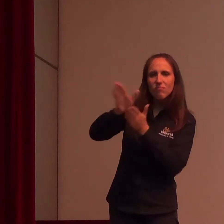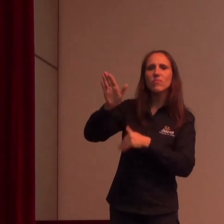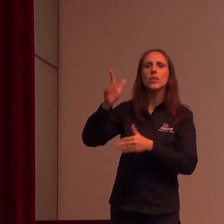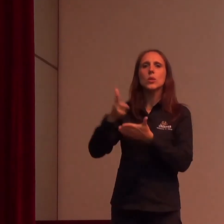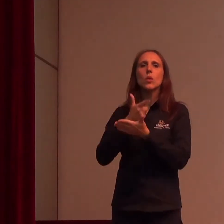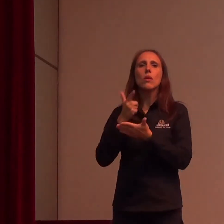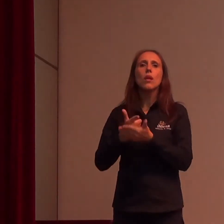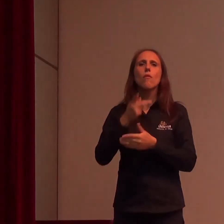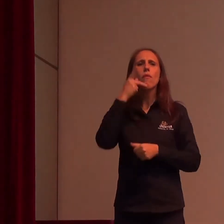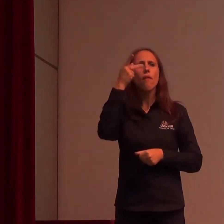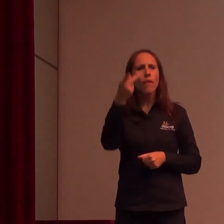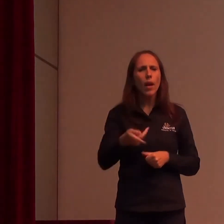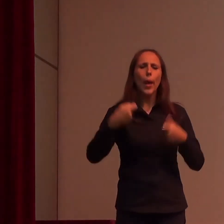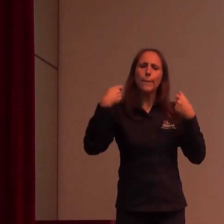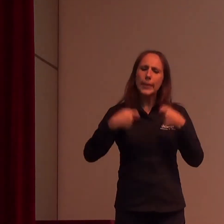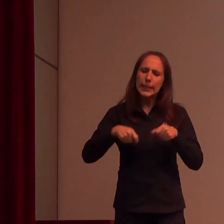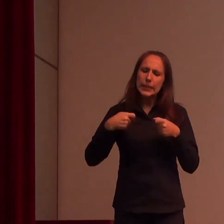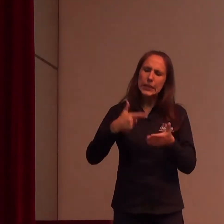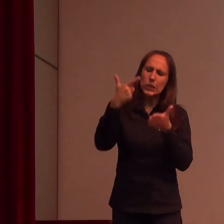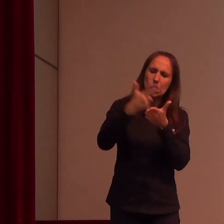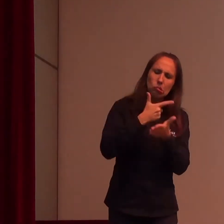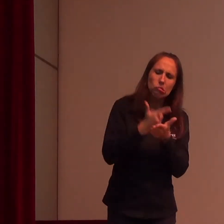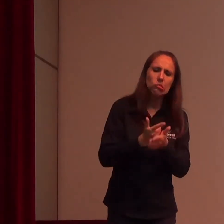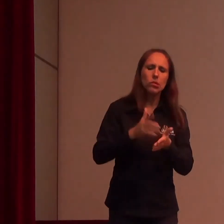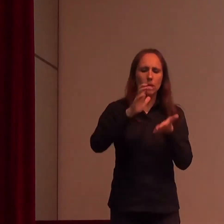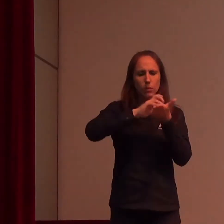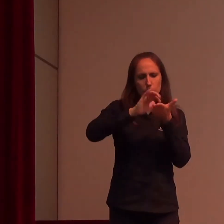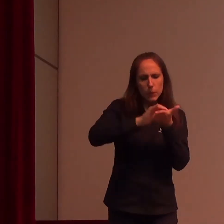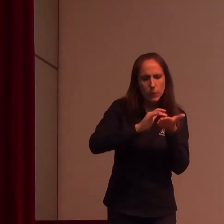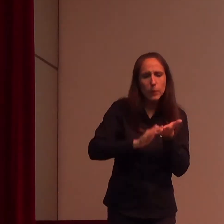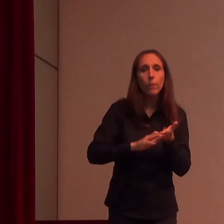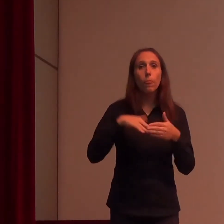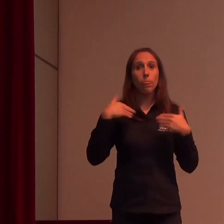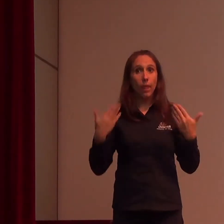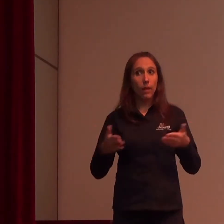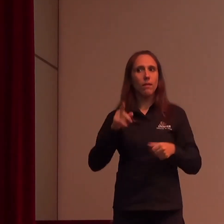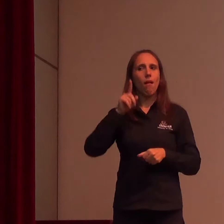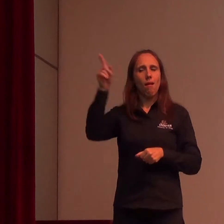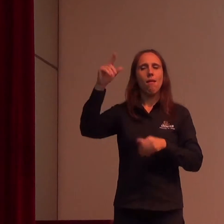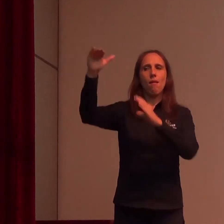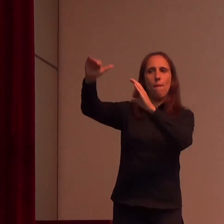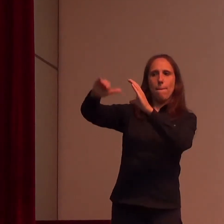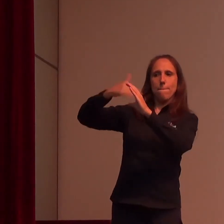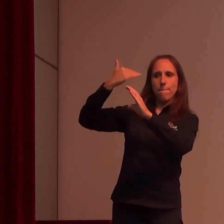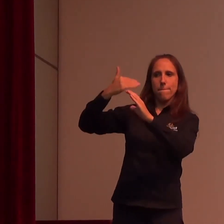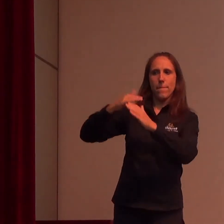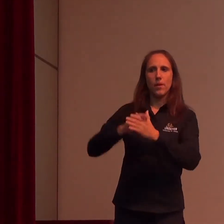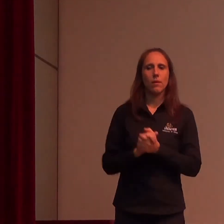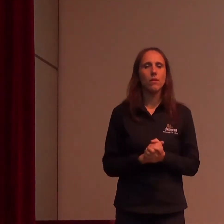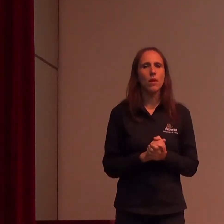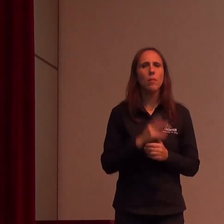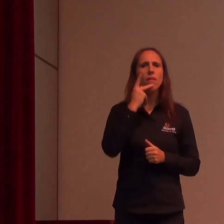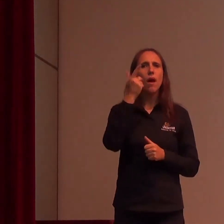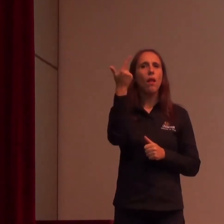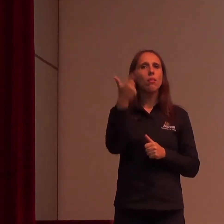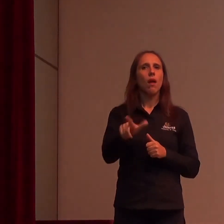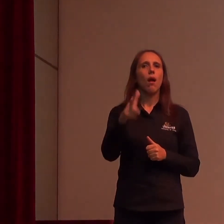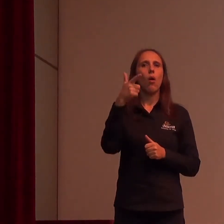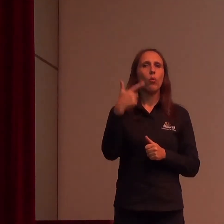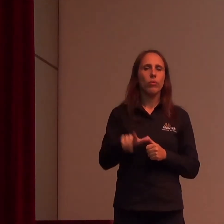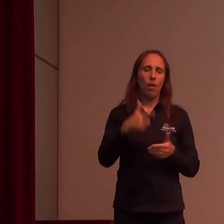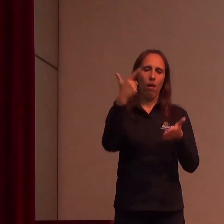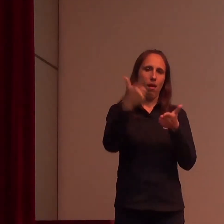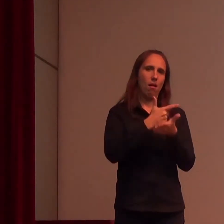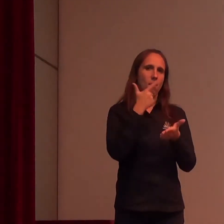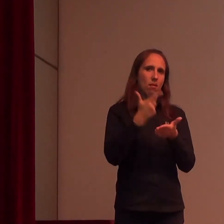e tal, precisamos do livro, digitalizar e tal. Aí a editora responde. Nós não temos o livro acessível, só em PDF.